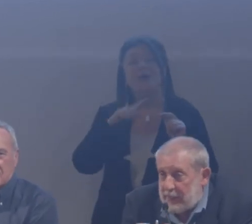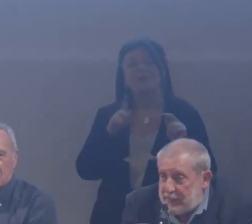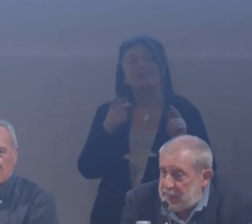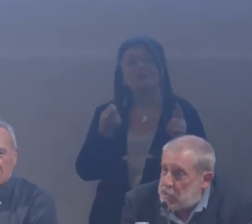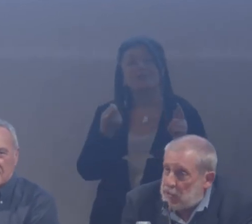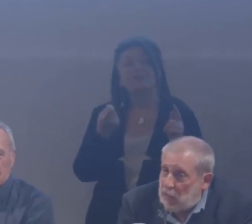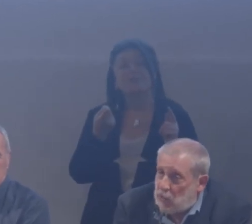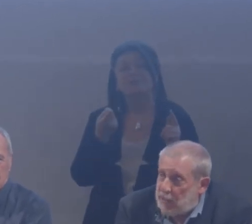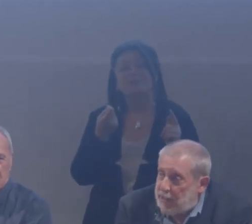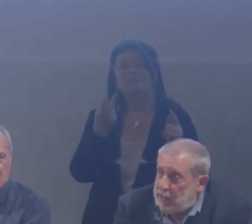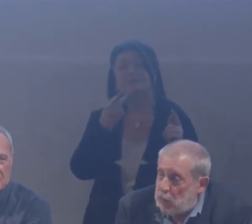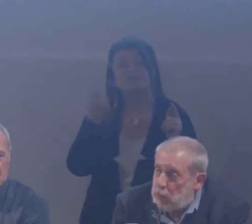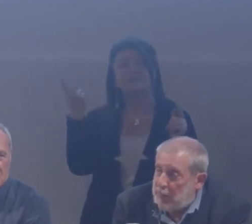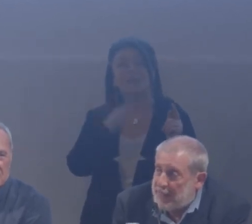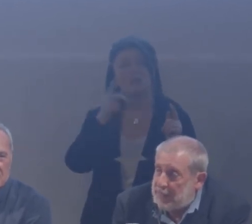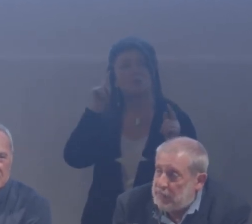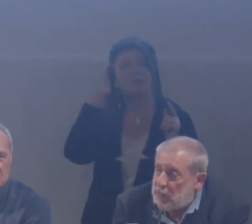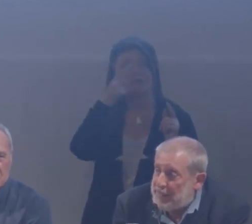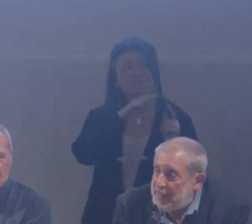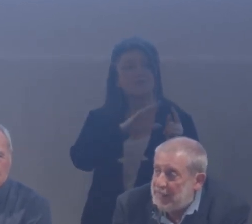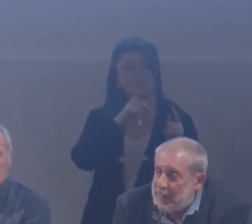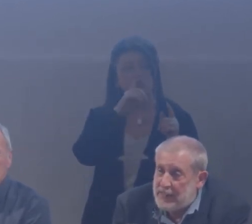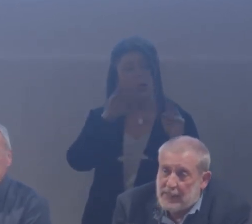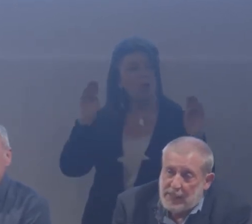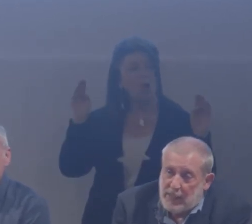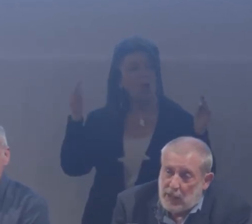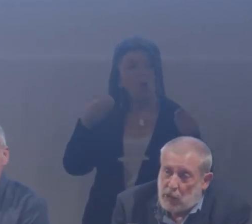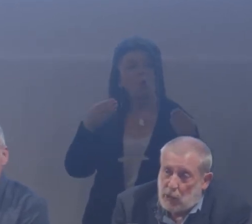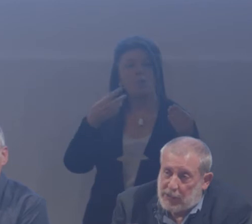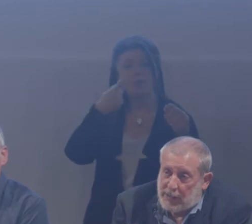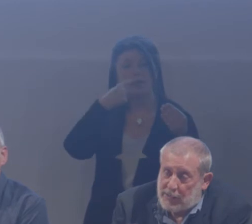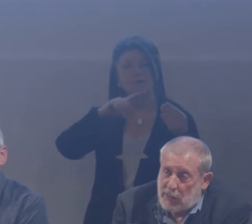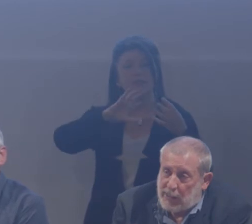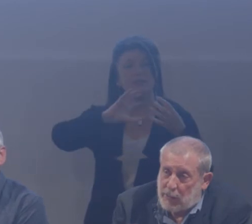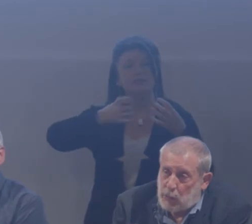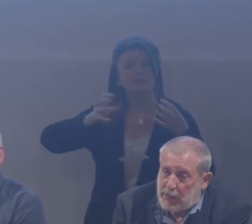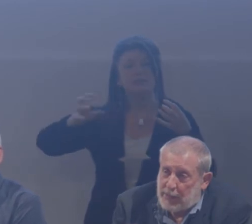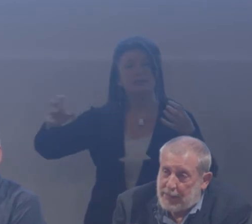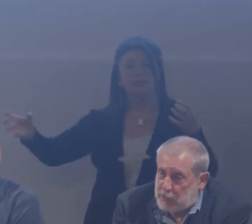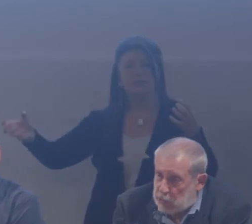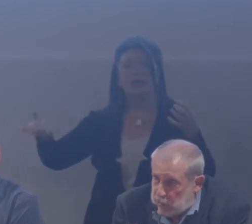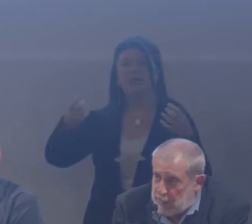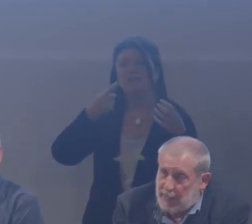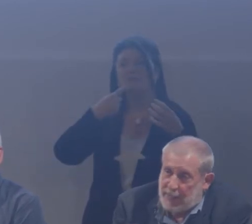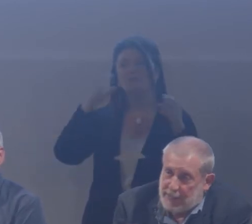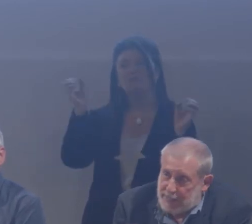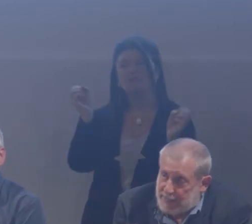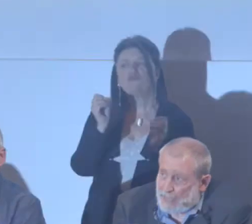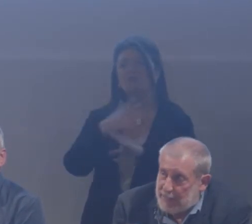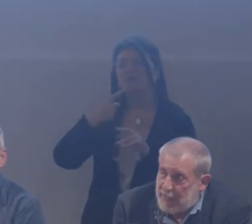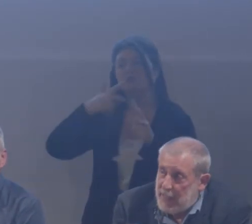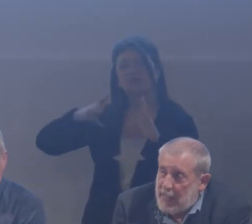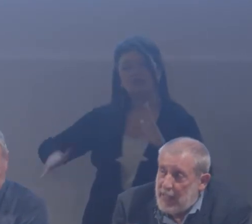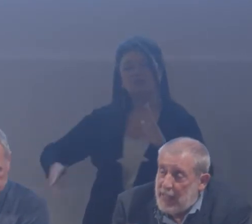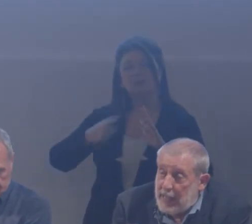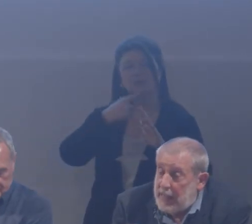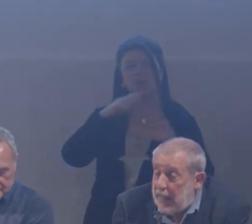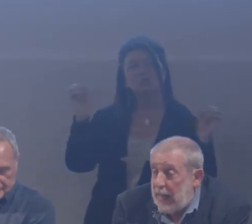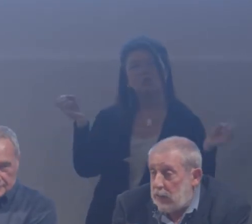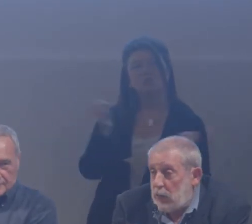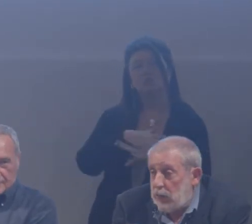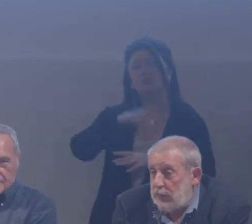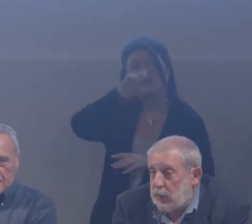il difficile onere, di occuparsi di una serie di cose che sono accadute in Sicilia, in Italia, e